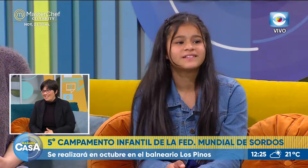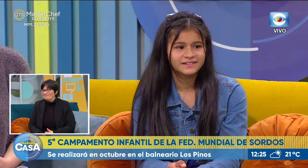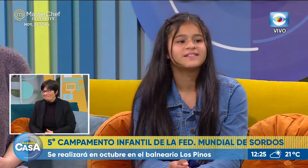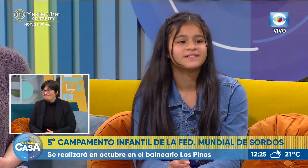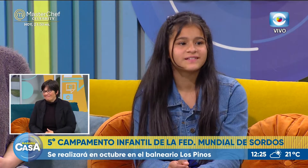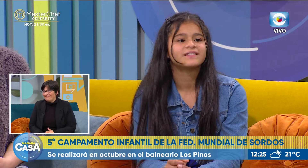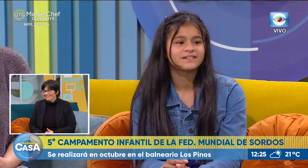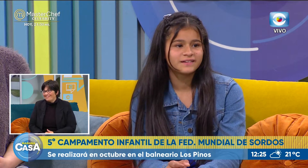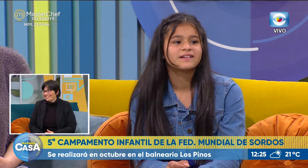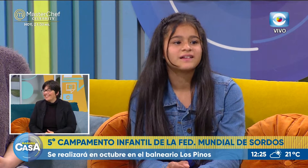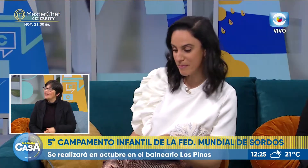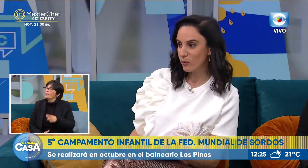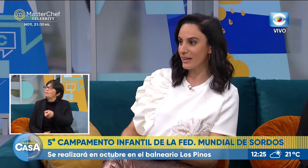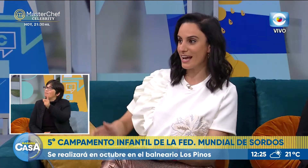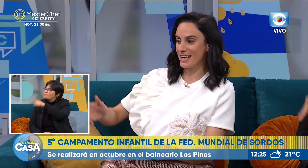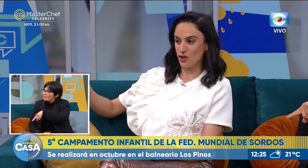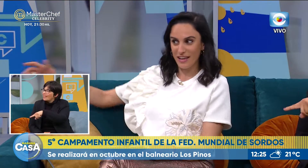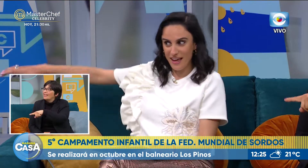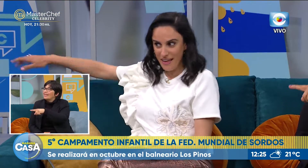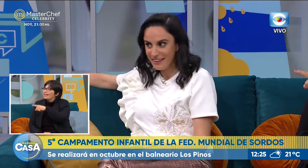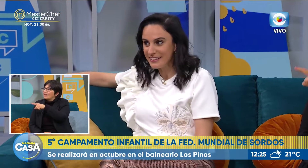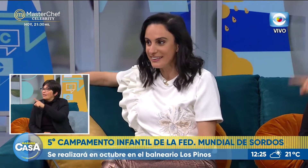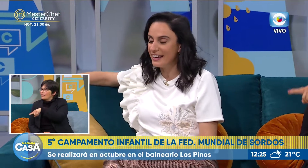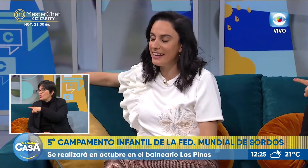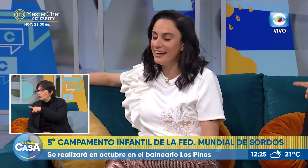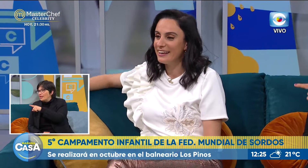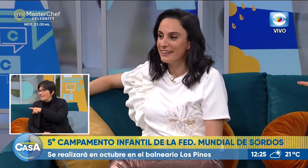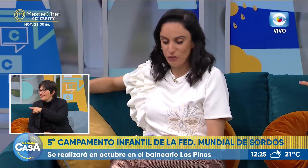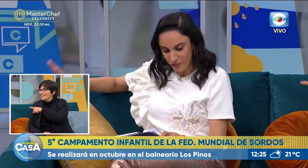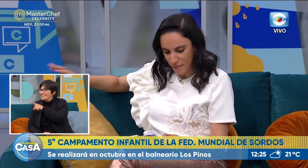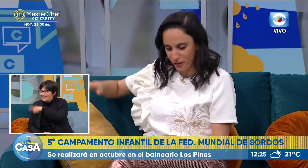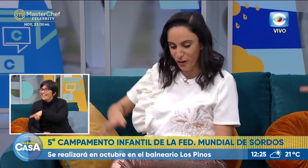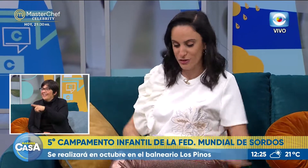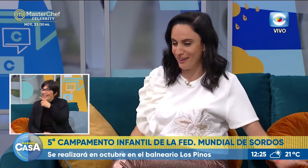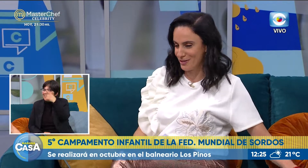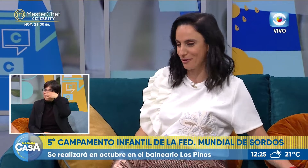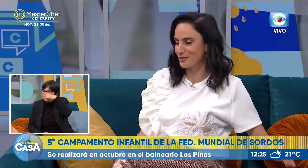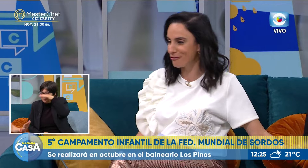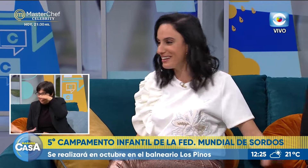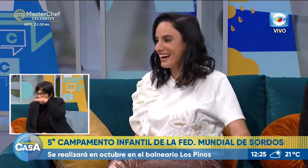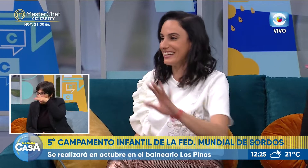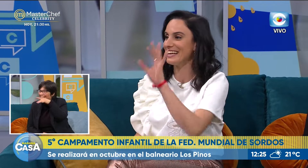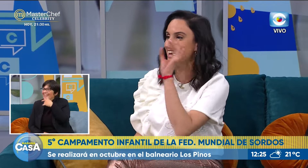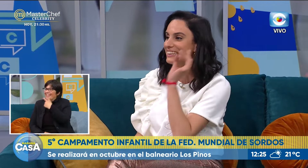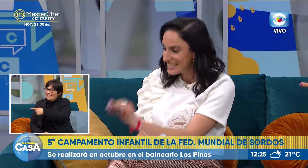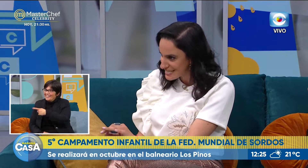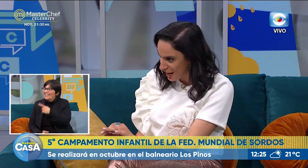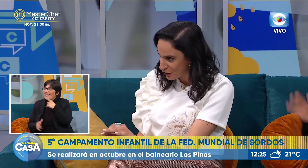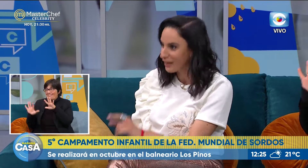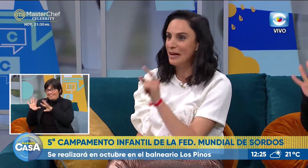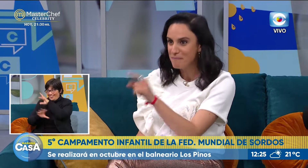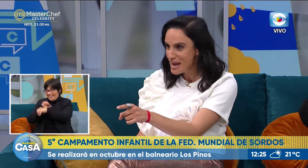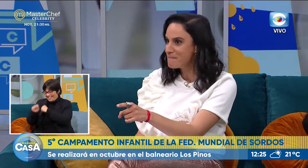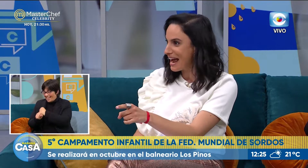Sí. Y ahora le vamos a preguntar a Soledad, que tiene... Soledad. Sofía, perdón, Soledad. Sofía, que tiene 10